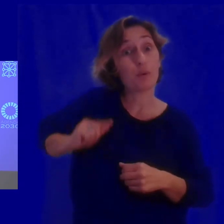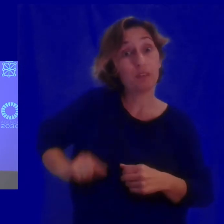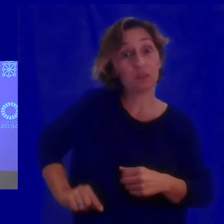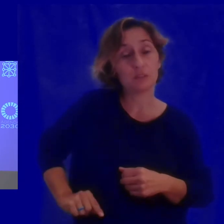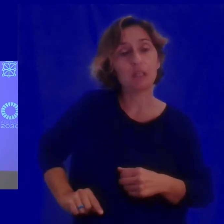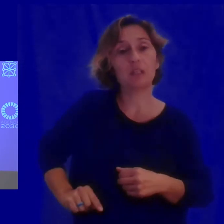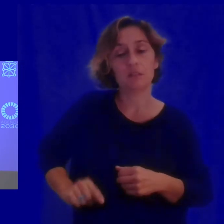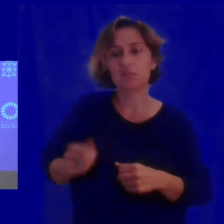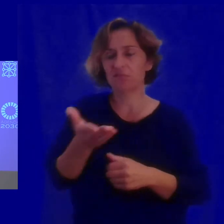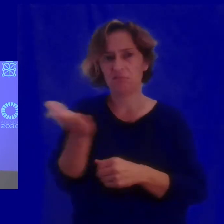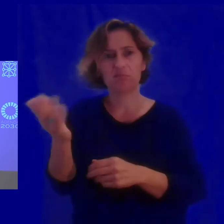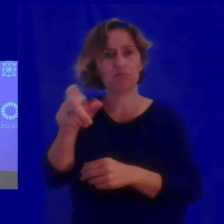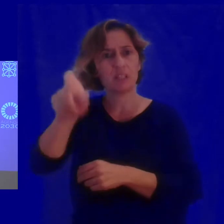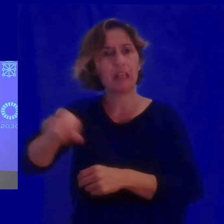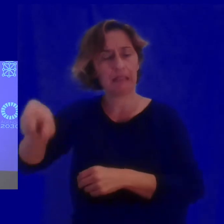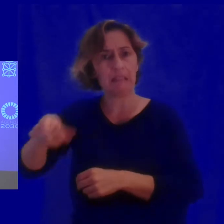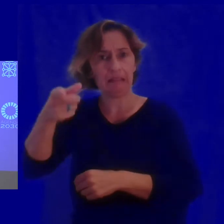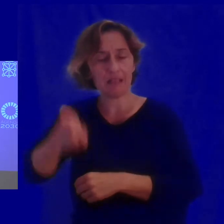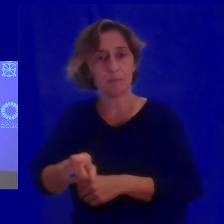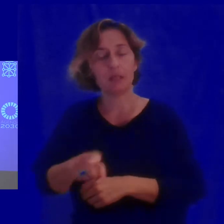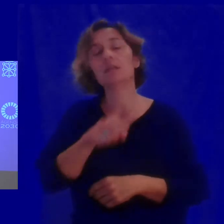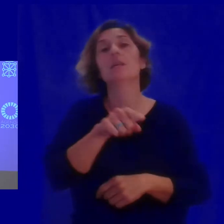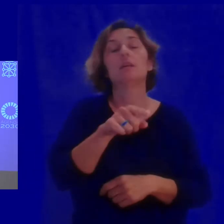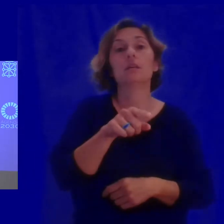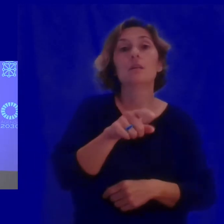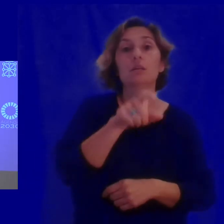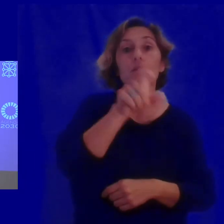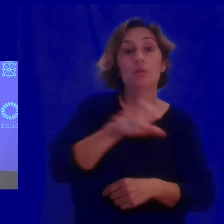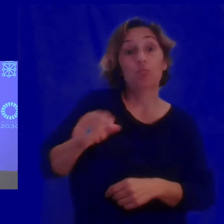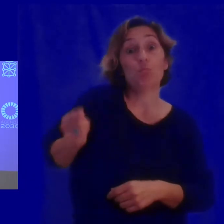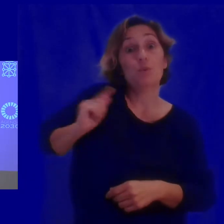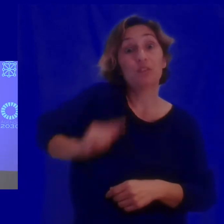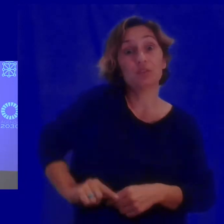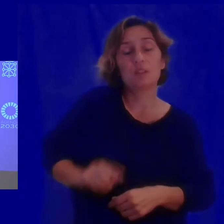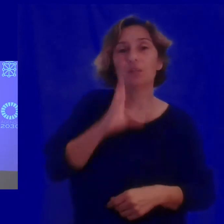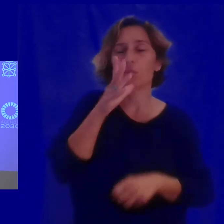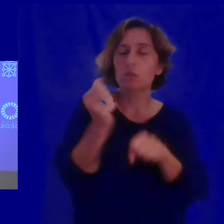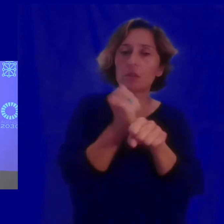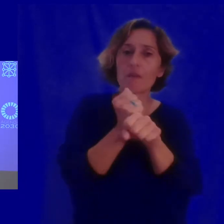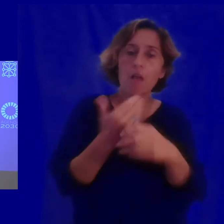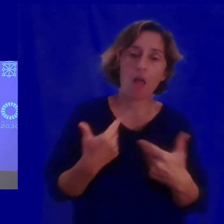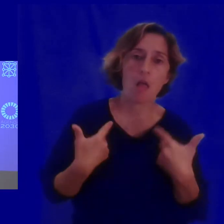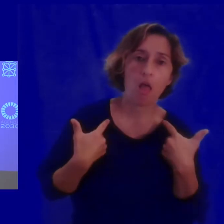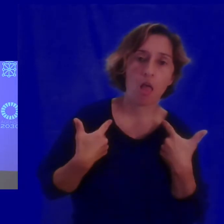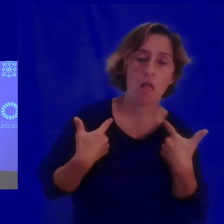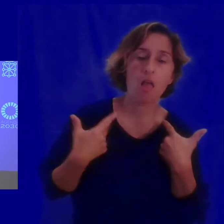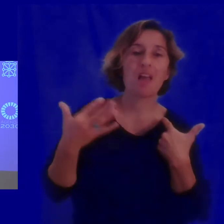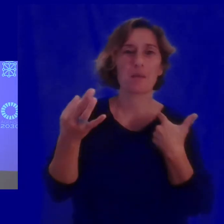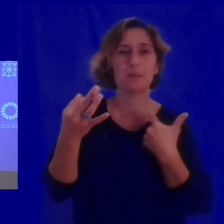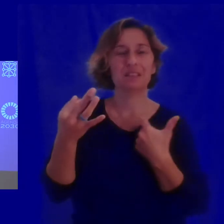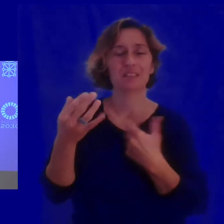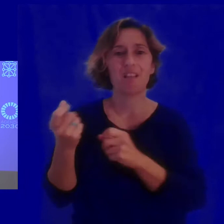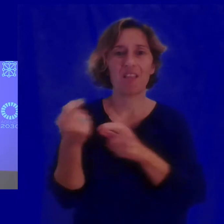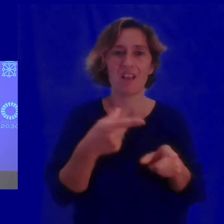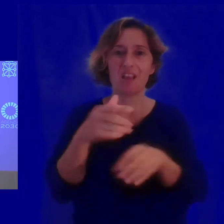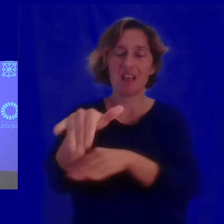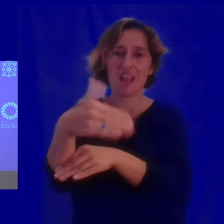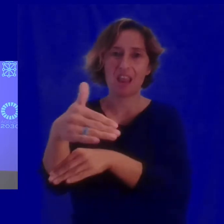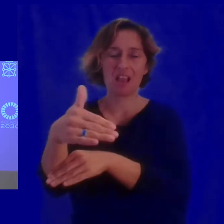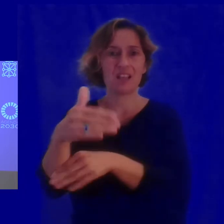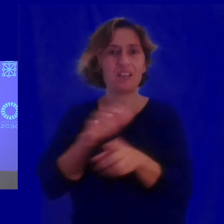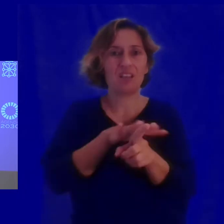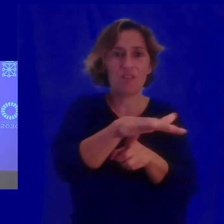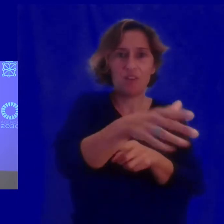comentaremos en la población. Por un lado, por la sobrecarga propia y por lo que les llega de la calle, y esto es algo